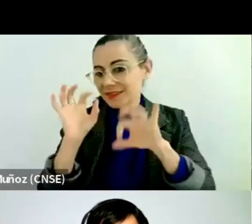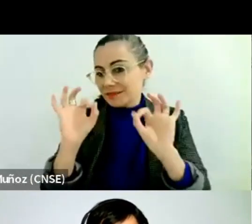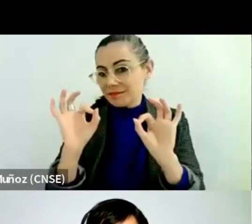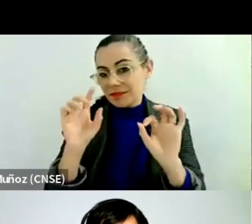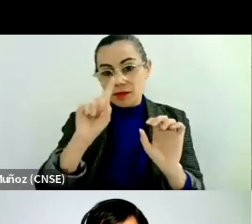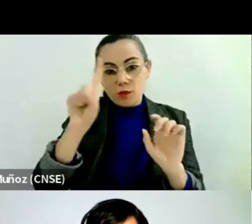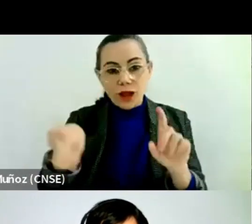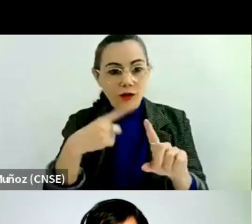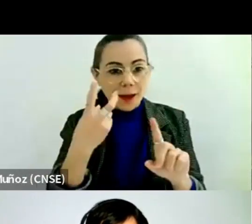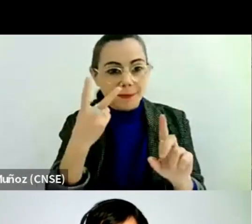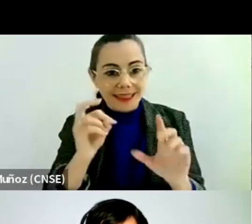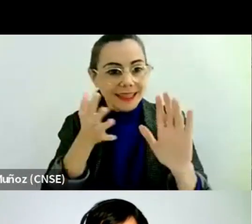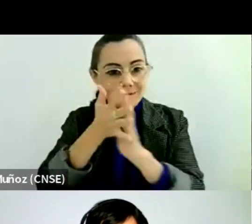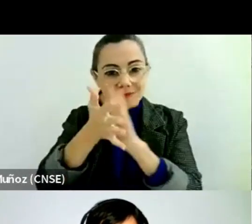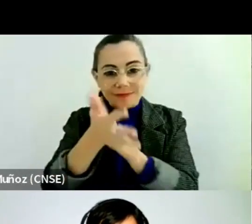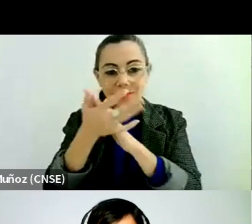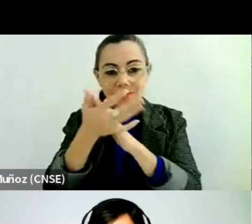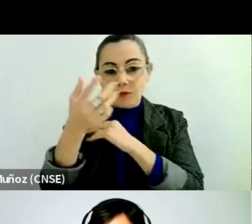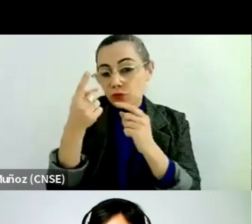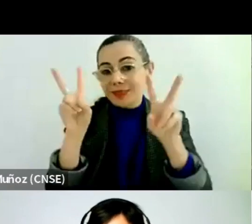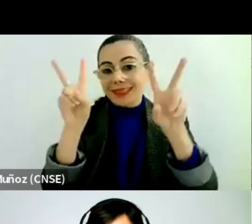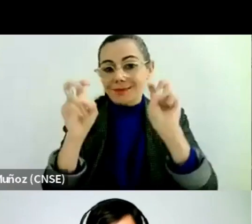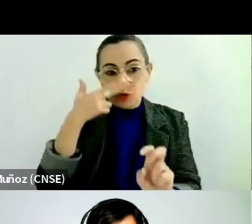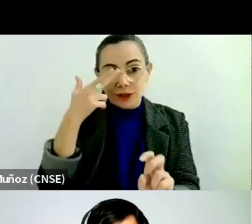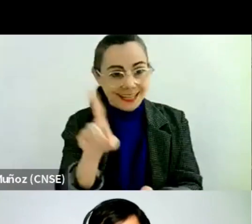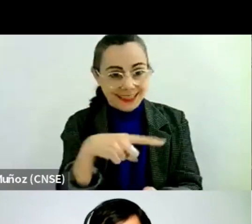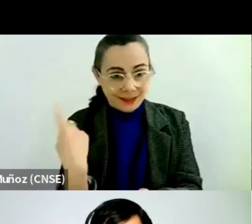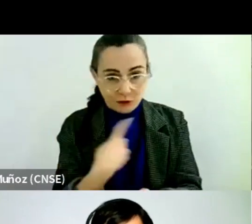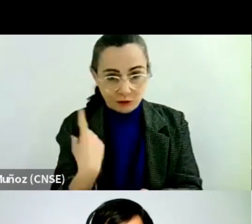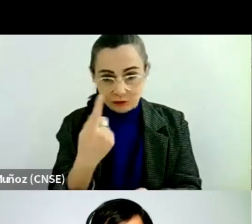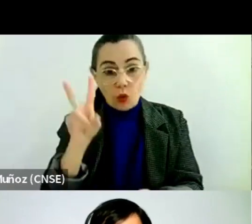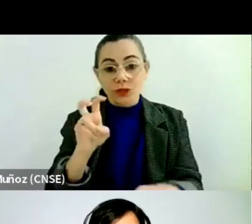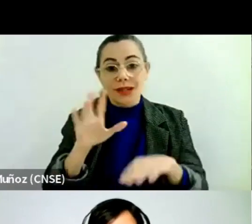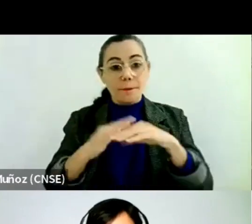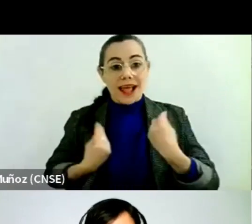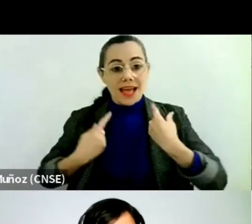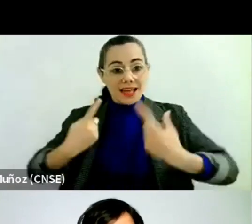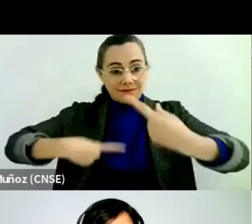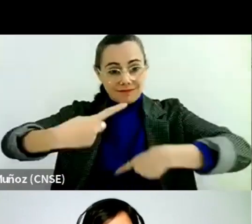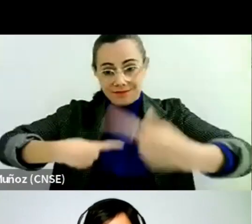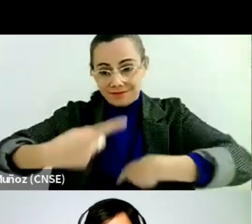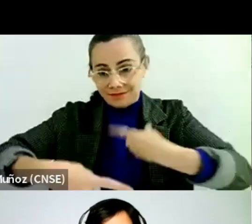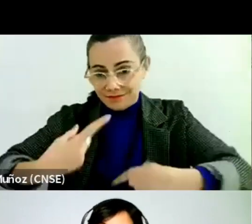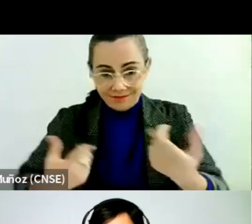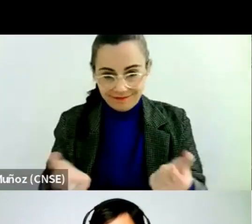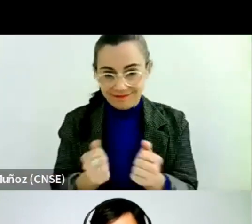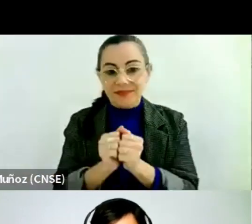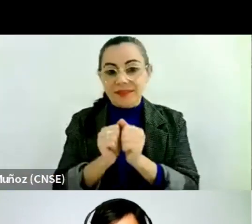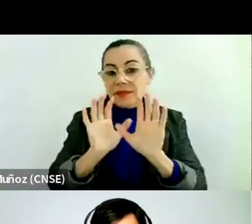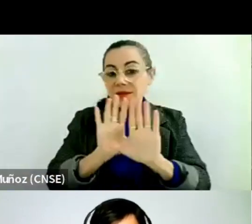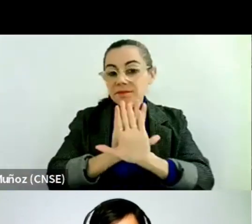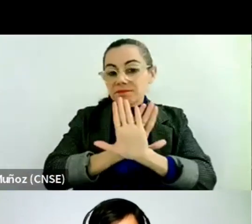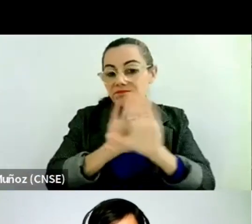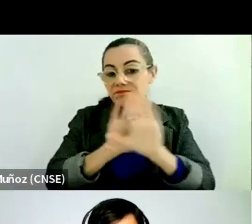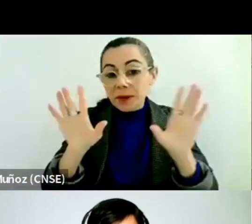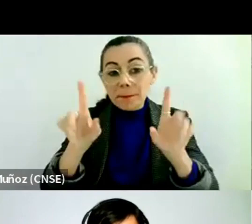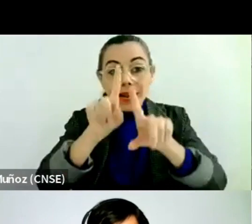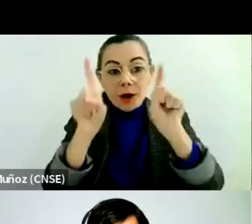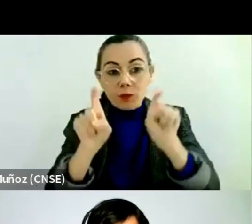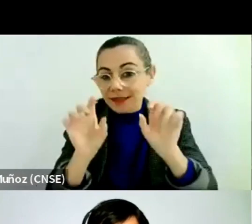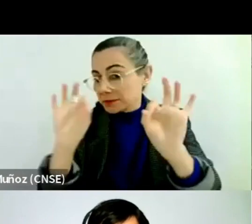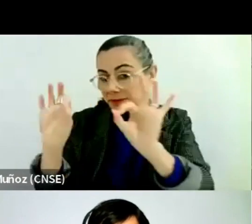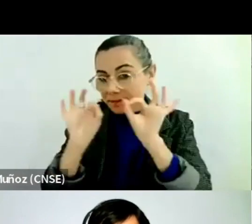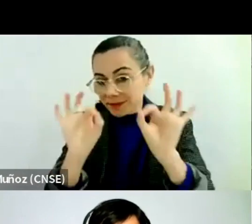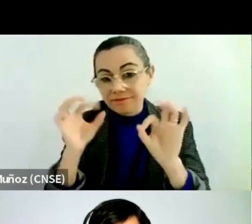Fenomenal, yo creo que estamos ya, llevamos 1 hora y 20, con la explicación nos ha parecido muy interesante y útil para nuestra vida